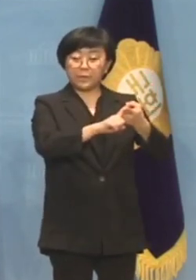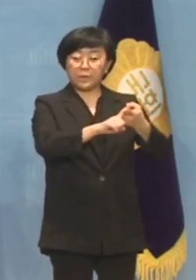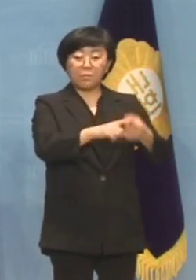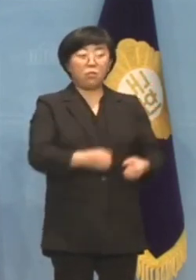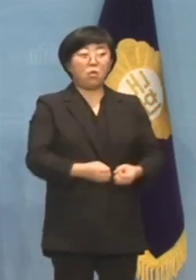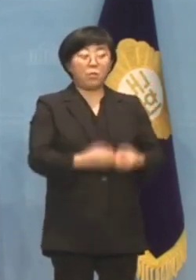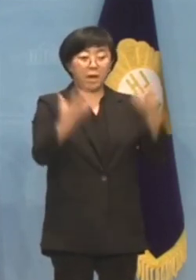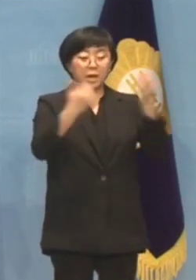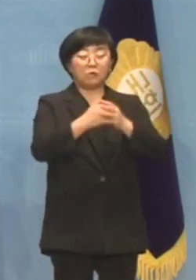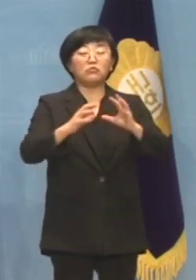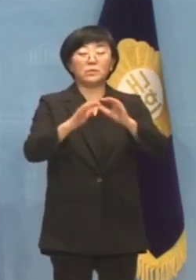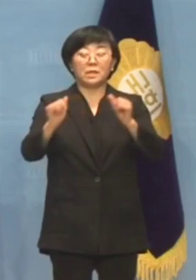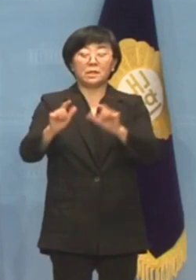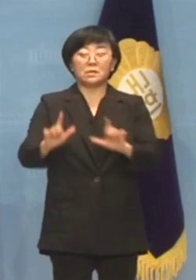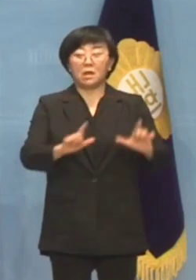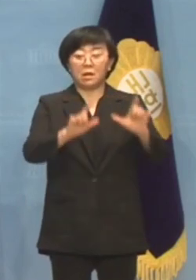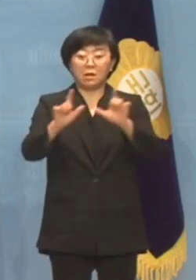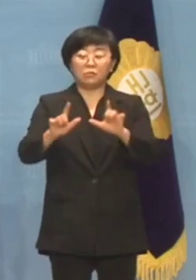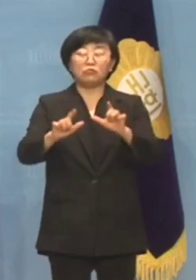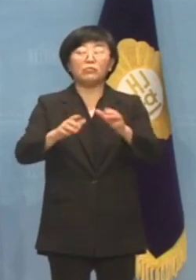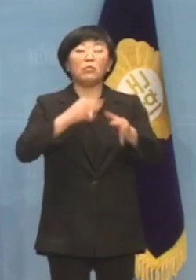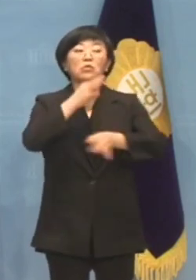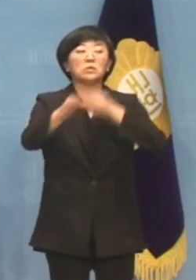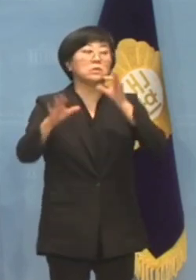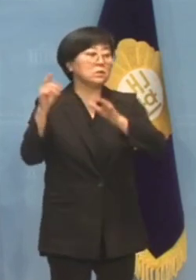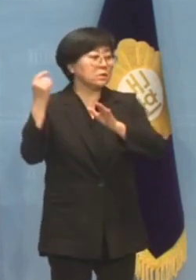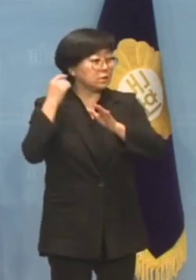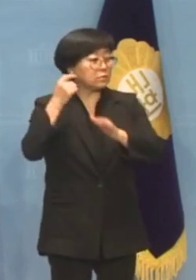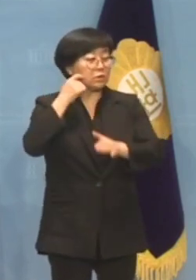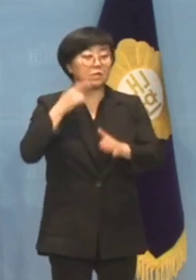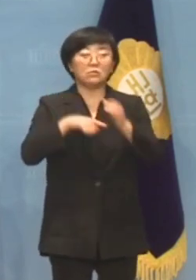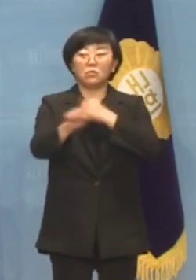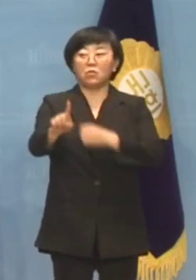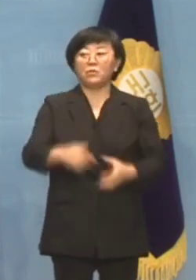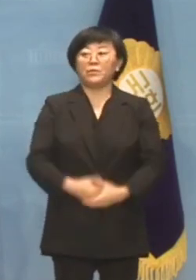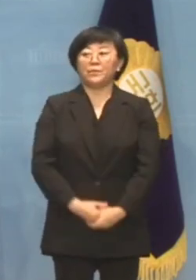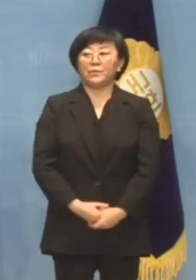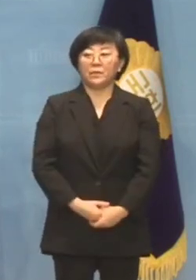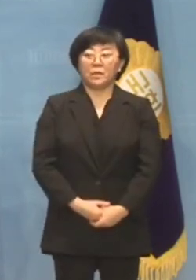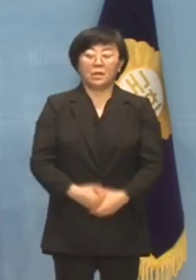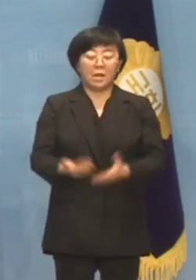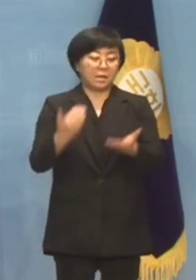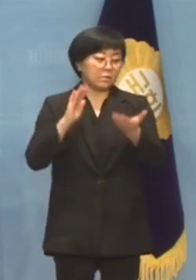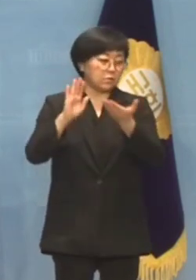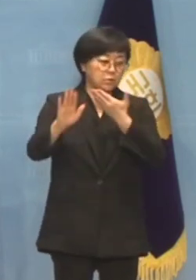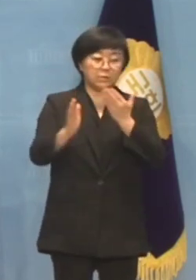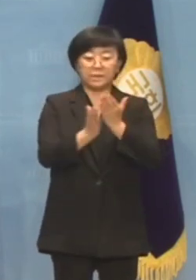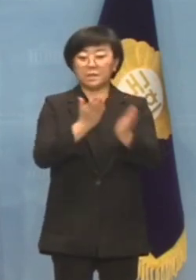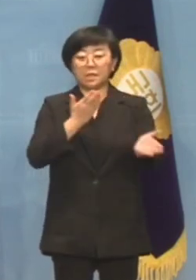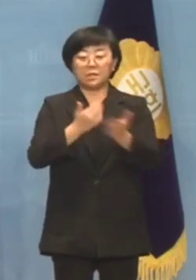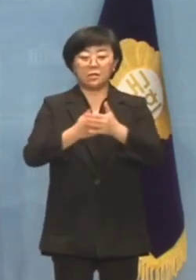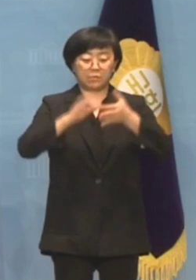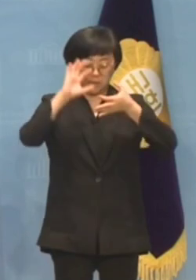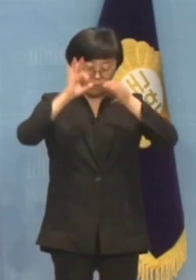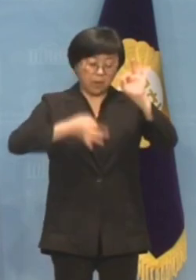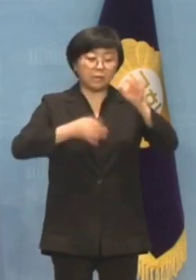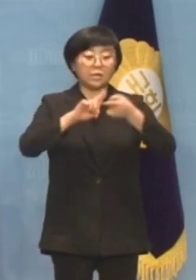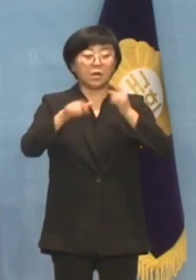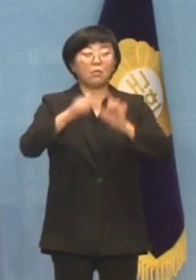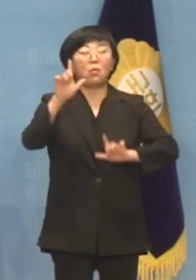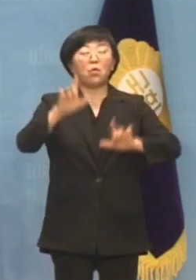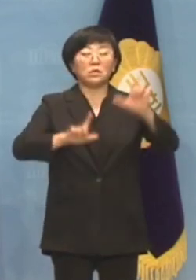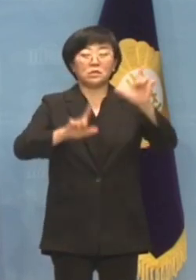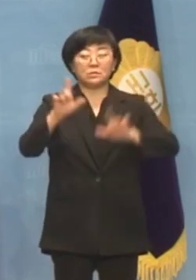폭발한 민심의 소리는 왜 듣지 못하는 겁니까? 앞뒤 맞지 않는 내로남불 정당의